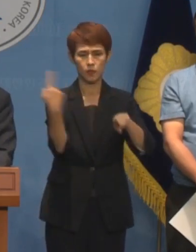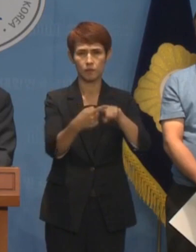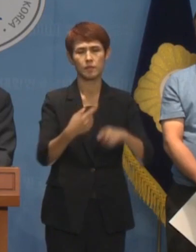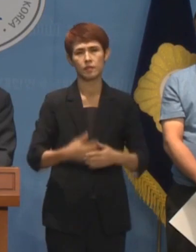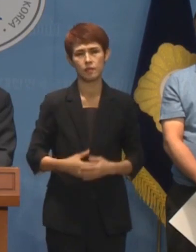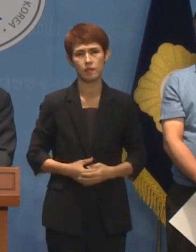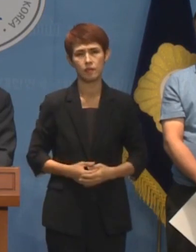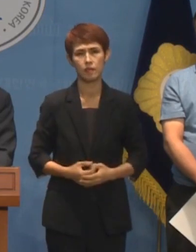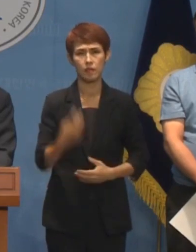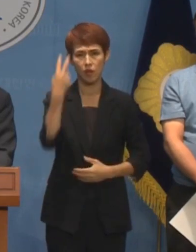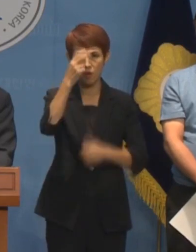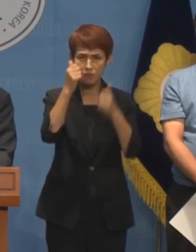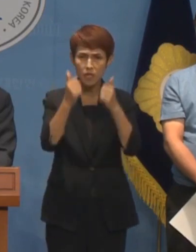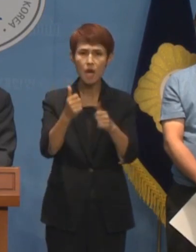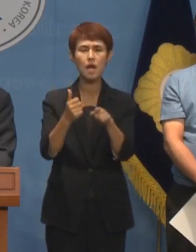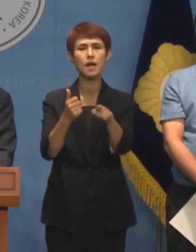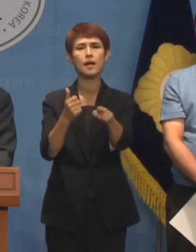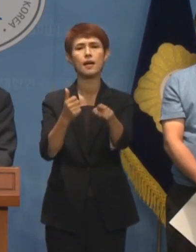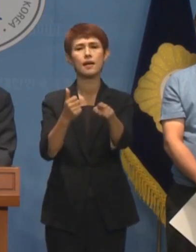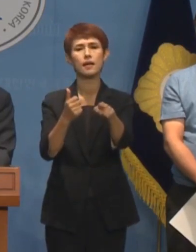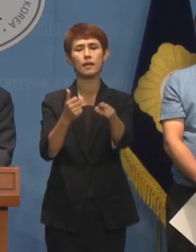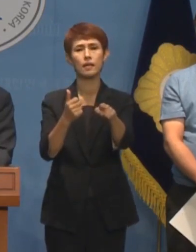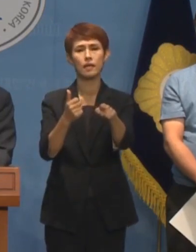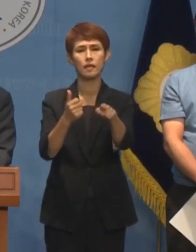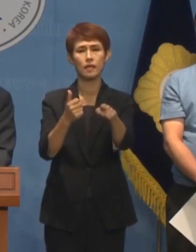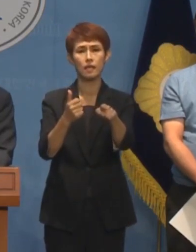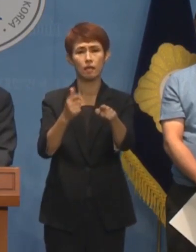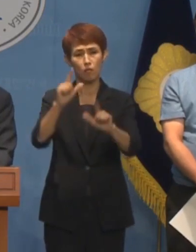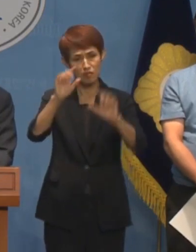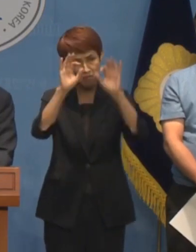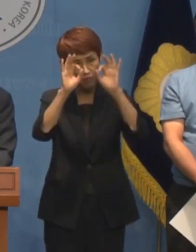이런 검찰을 지켜보는 윤석열 정권 역시